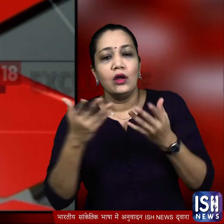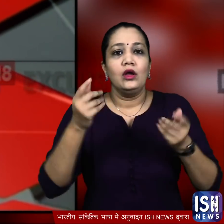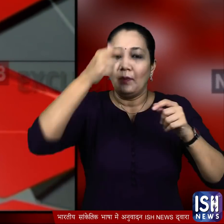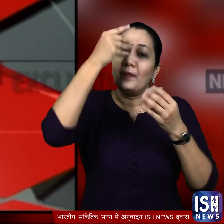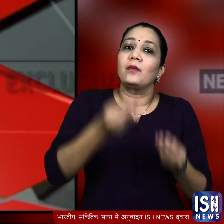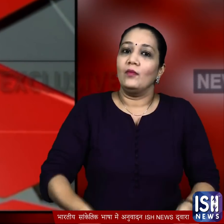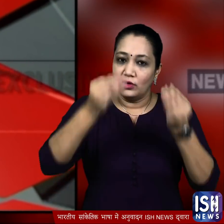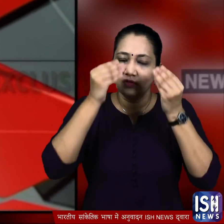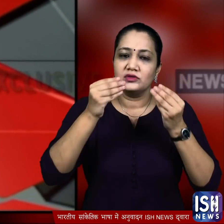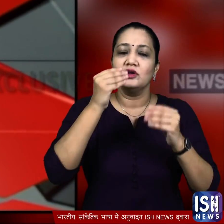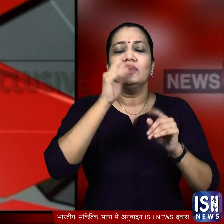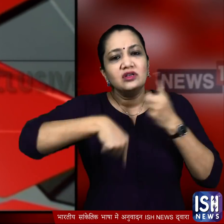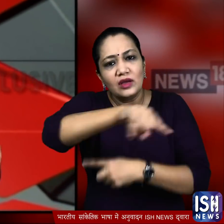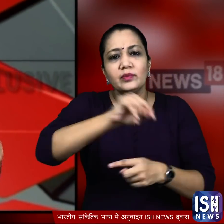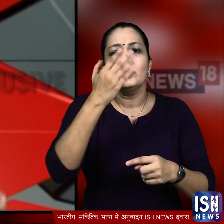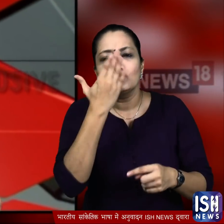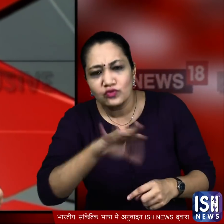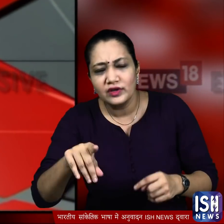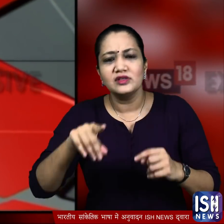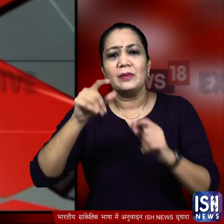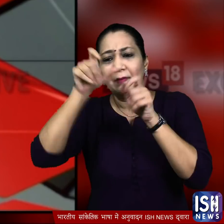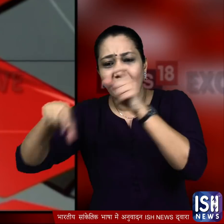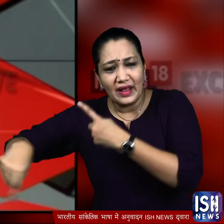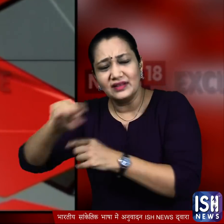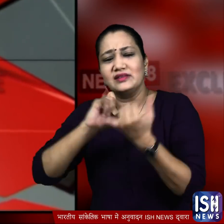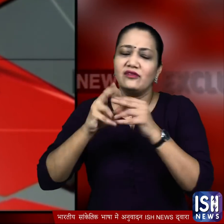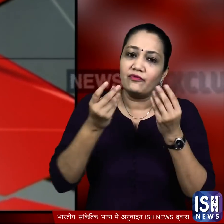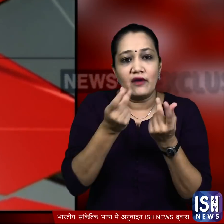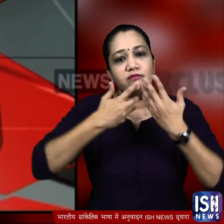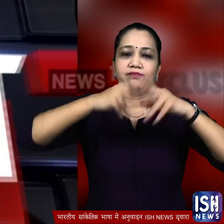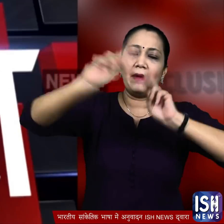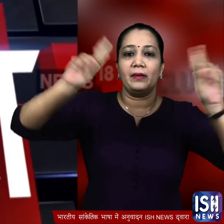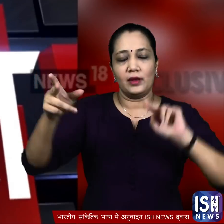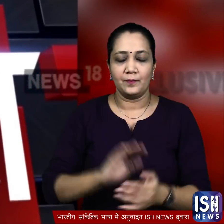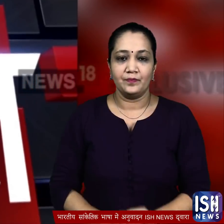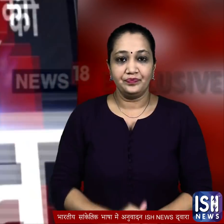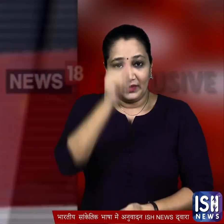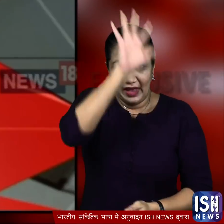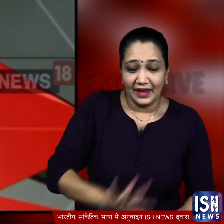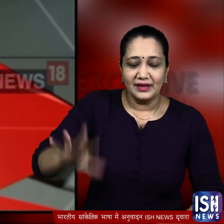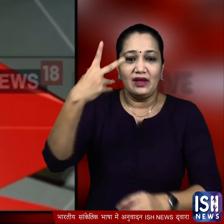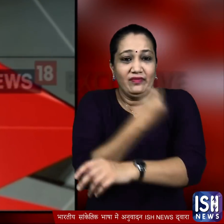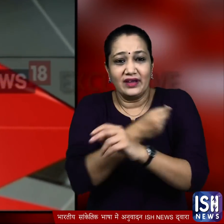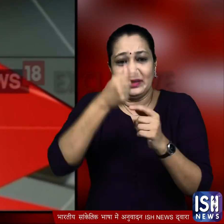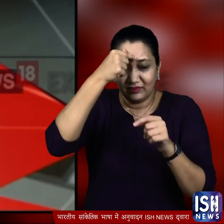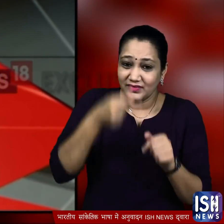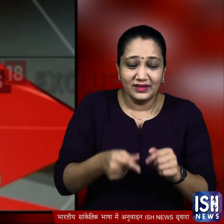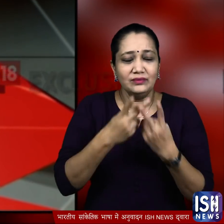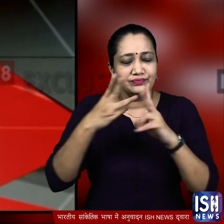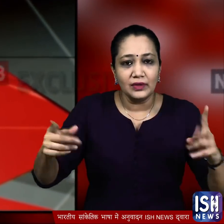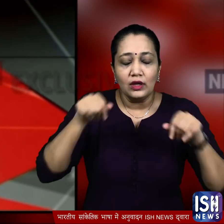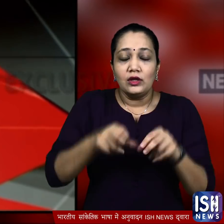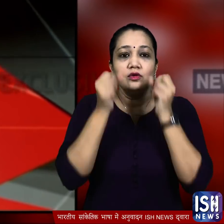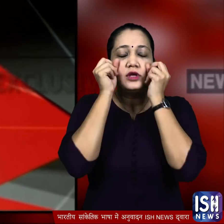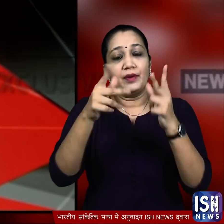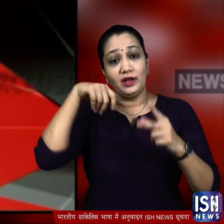तो मुसीबत भी बढ़ेगी, इसलिए वहां से छात्र छात्राओं और मजदूरों का पलायन तेज हो गया। देश में कोरोना वैक्सीन पर जारी घमासान के